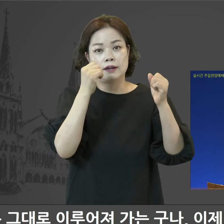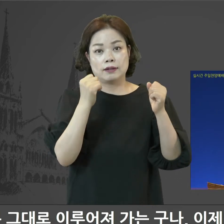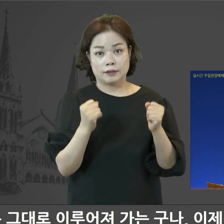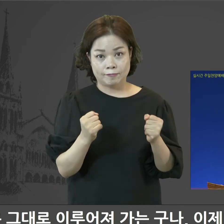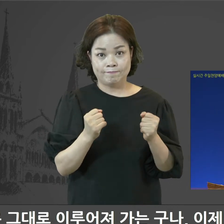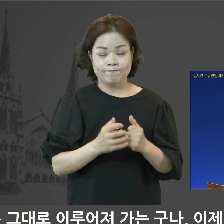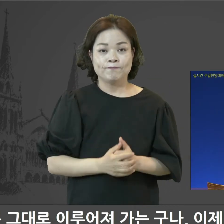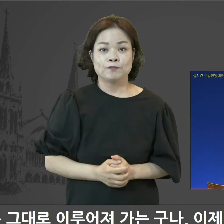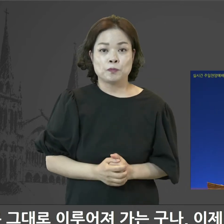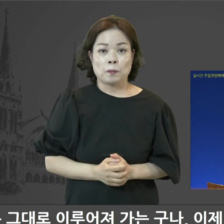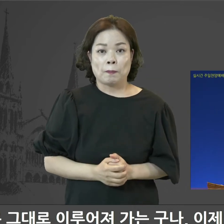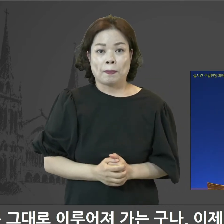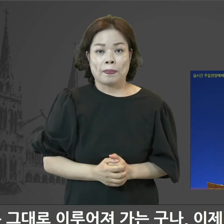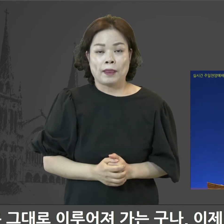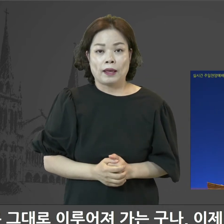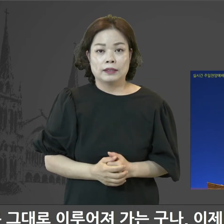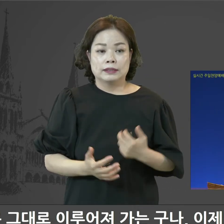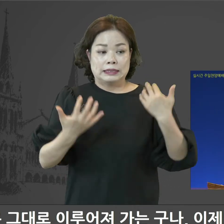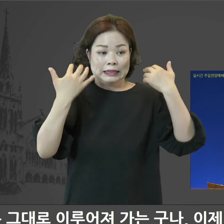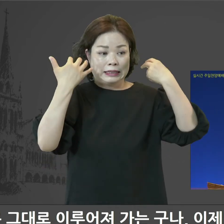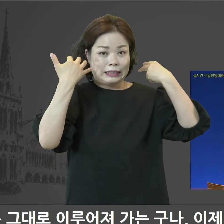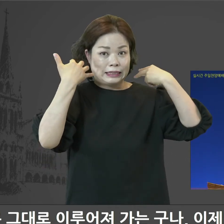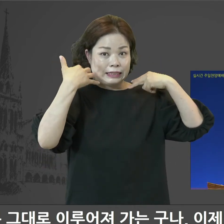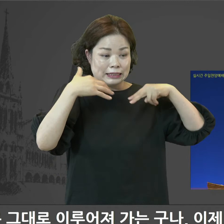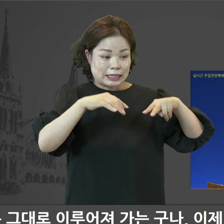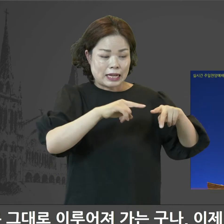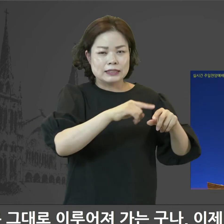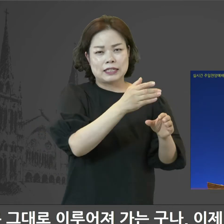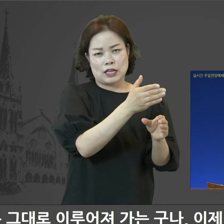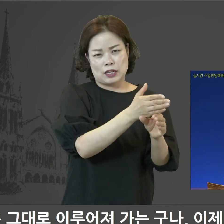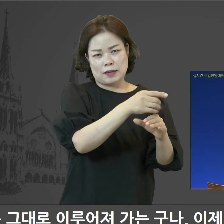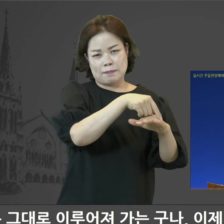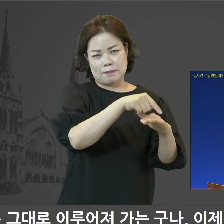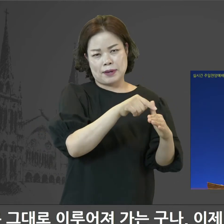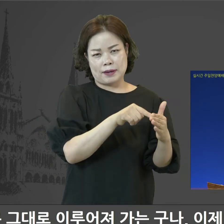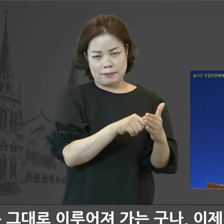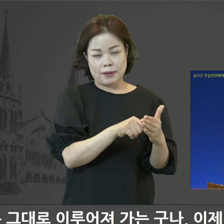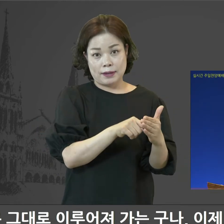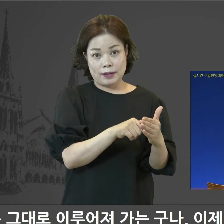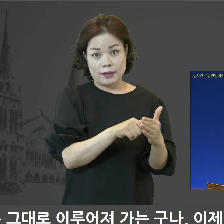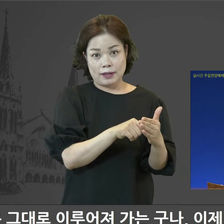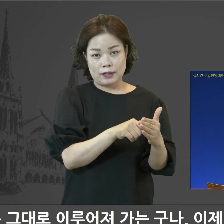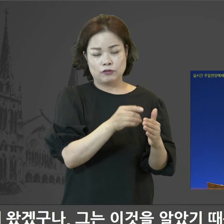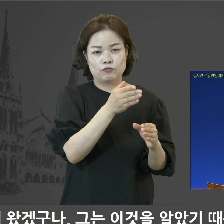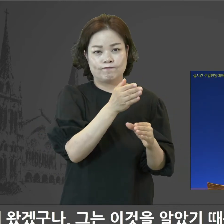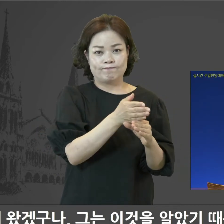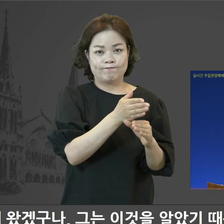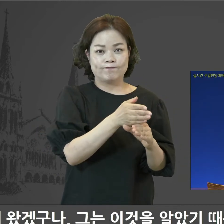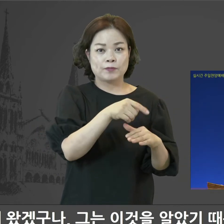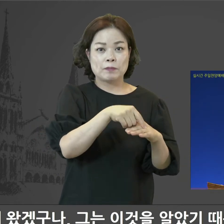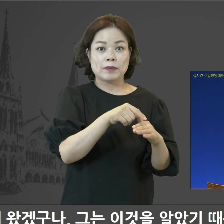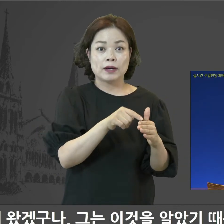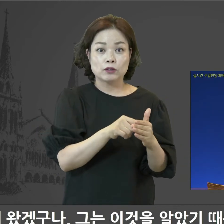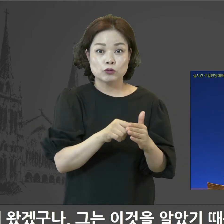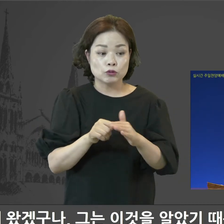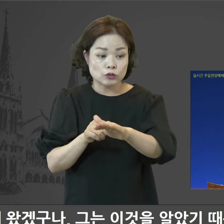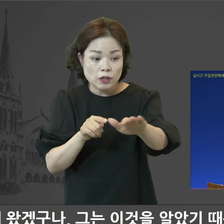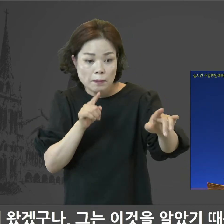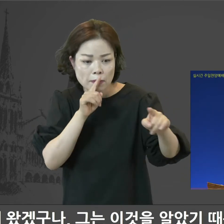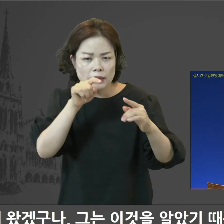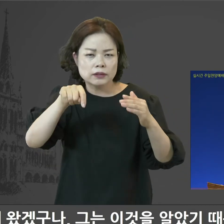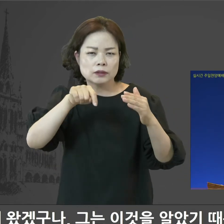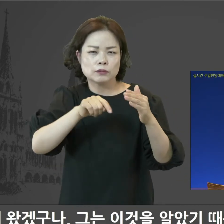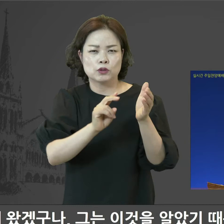분명해 보입니다. 이게 다니엘의 중심이에요. 그의 마음의 중심입니다. 우리는 오늘 말씀